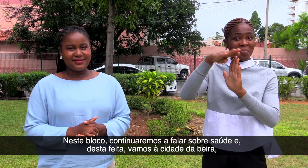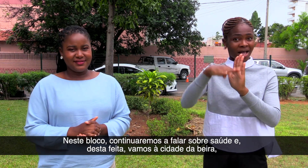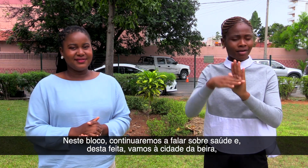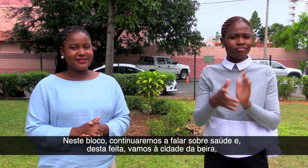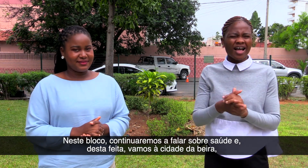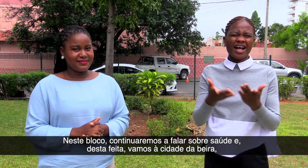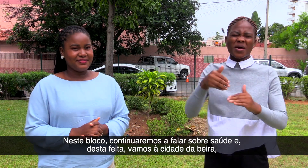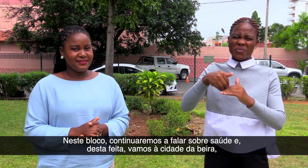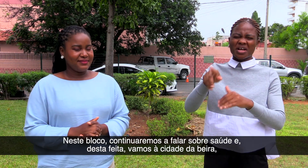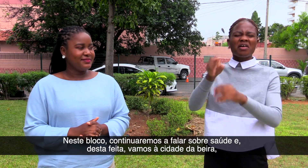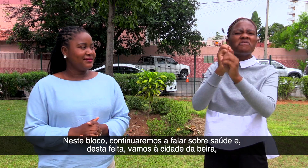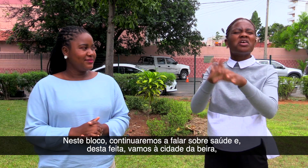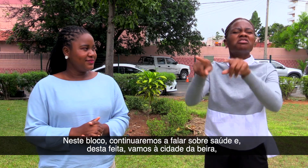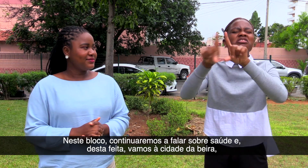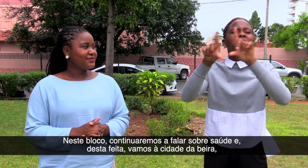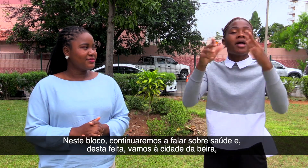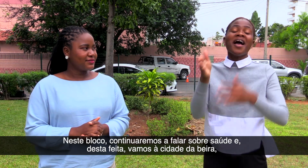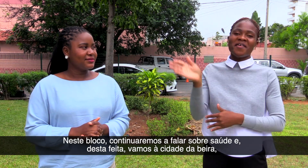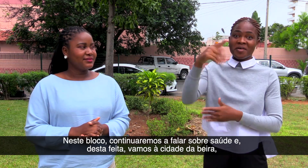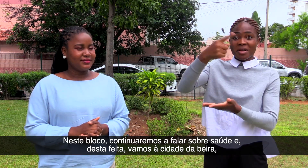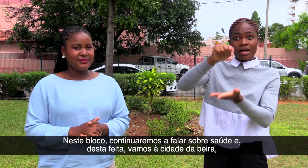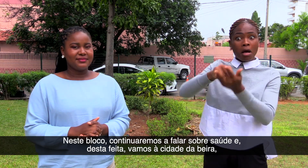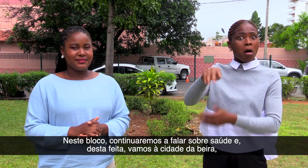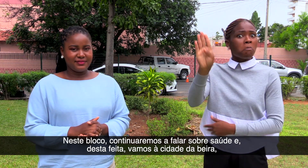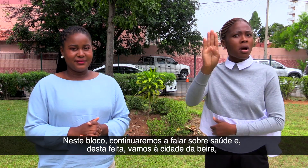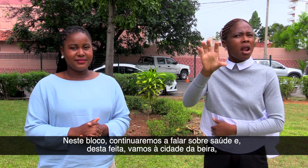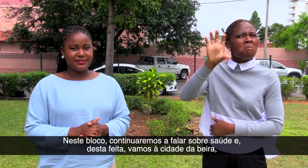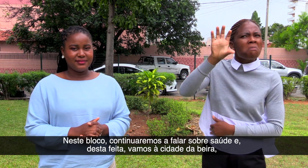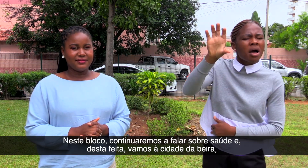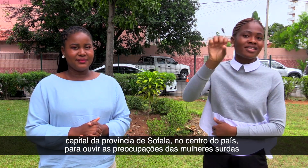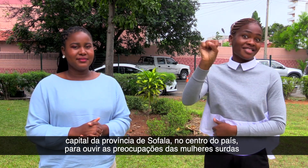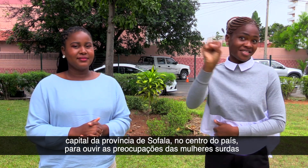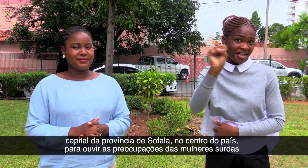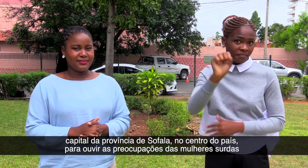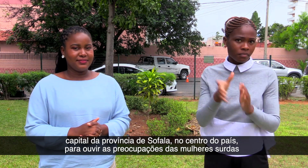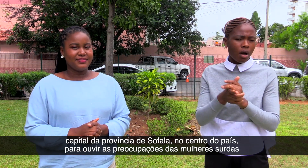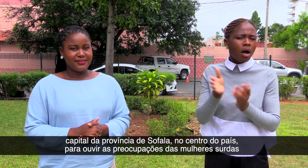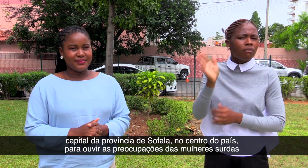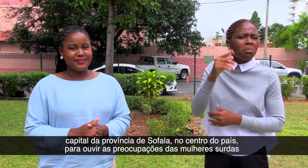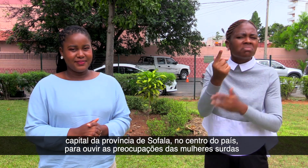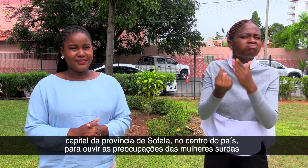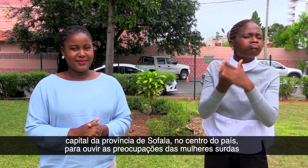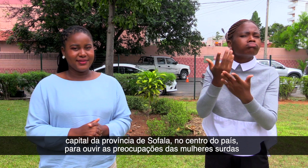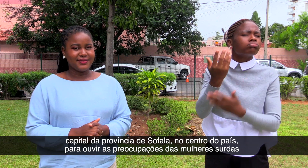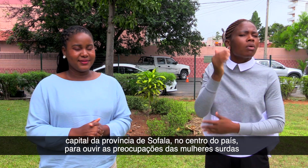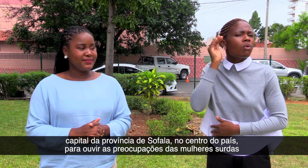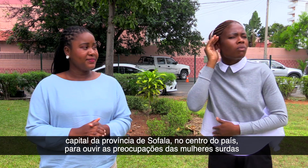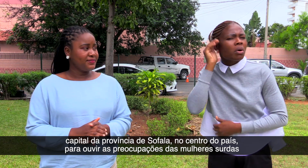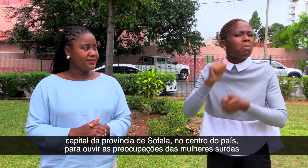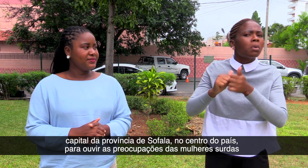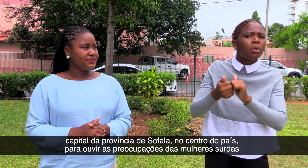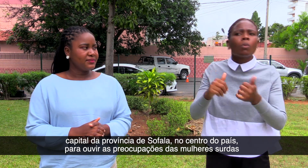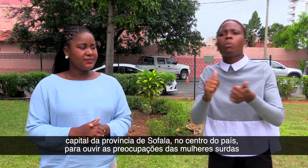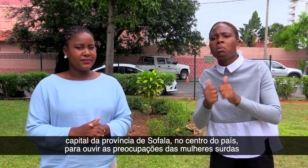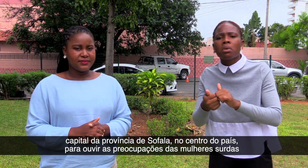continuaremos a falar sobre saúde. E desta feita, vamos à cidade da Beira, capital da província de Sufala, no centro do